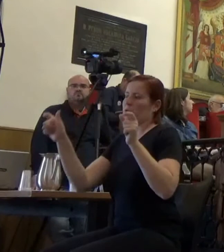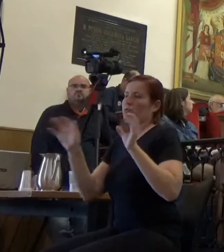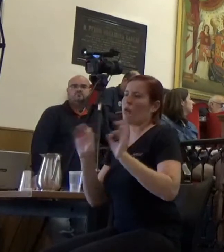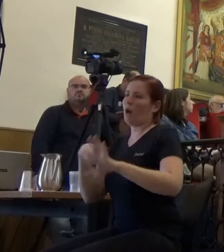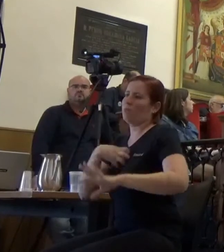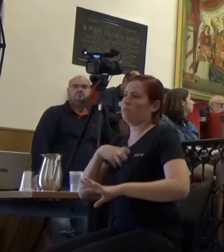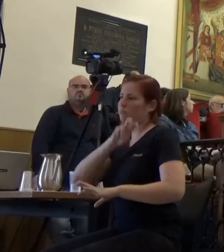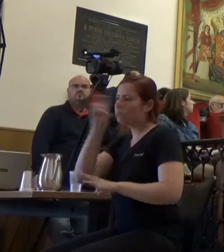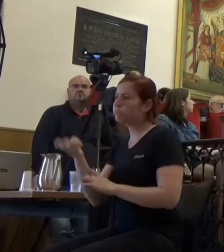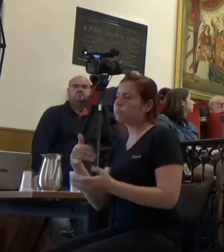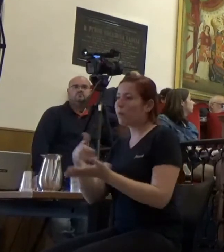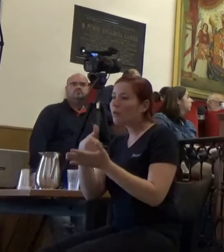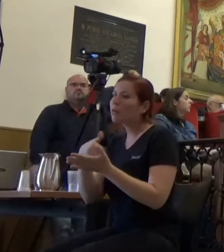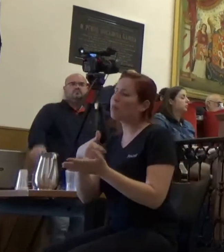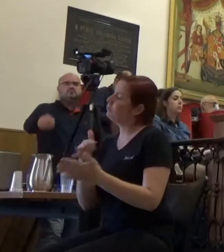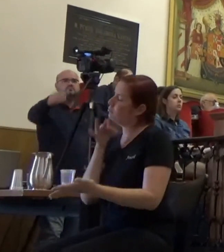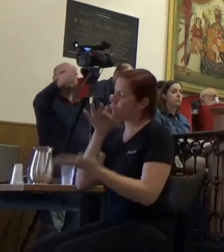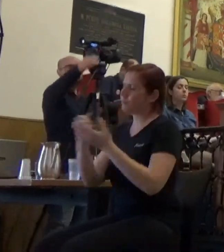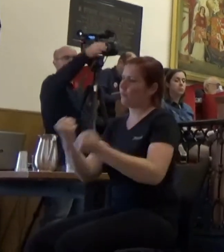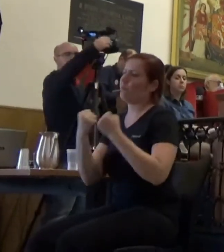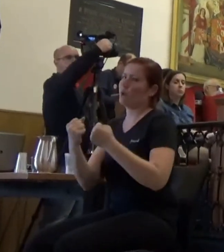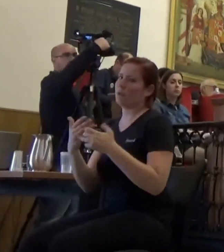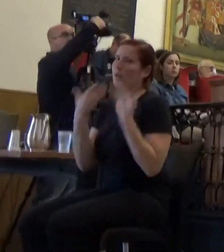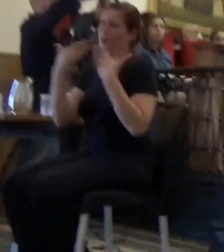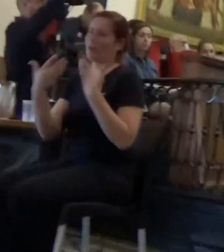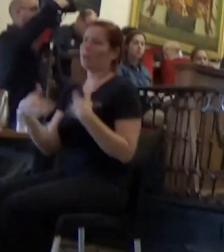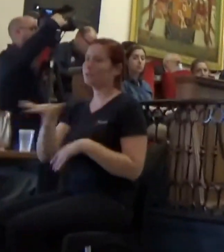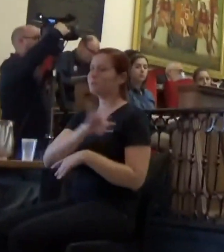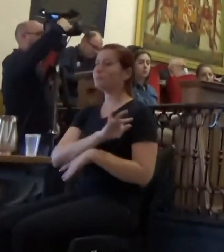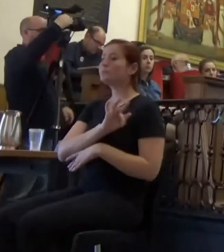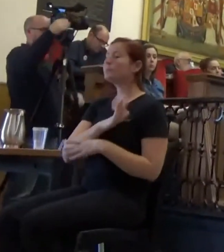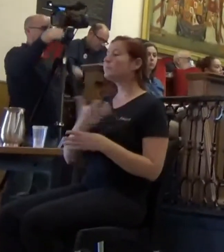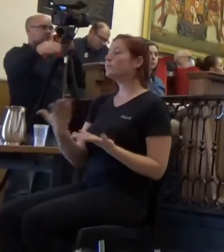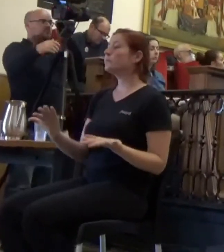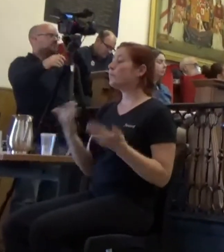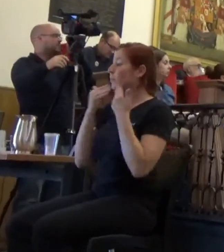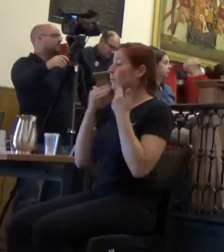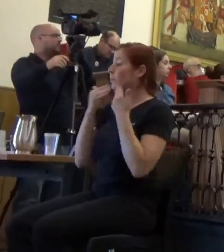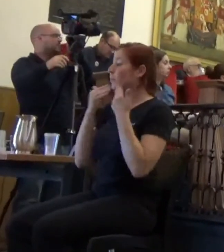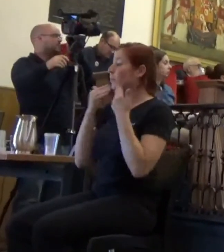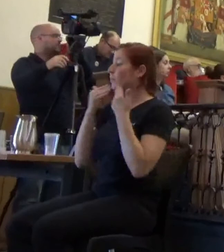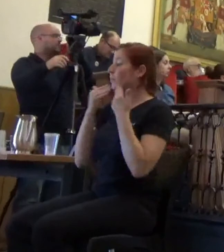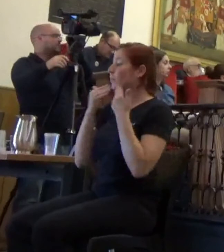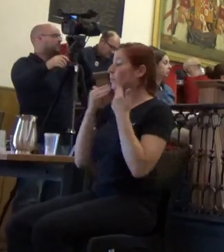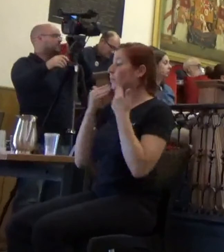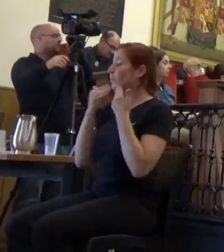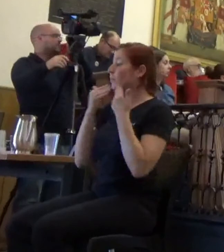especialmente vulnerables. Gracias. Muchas gracias, señora García.